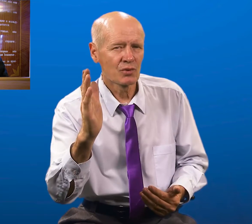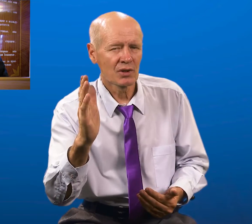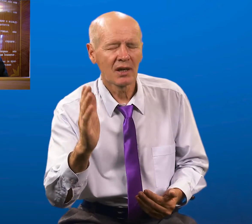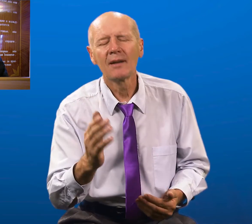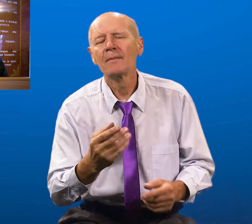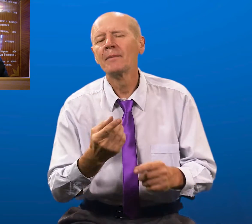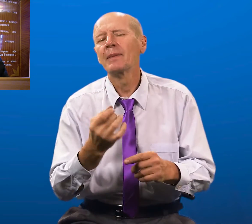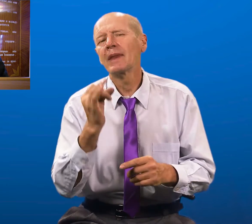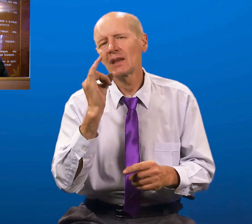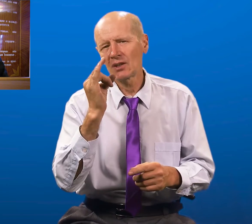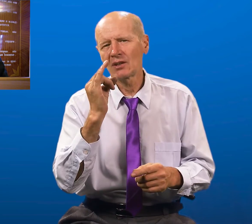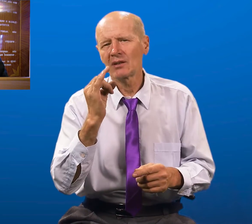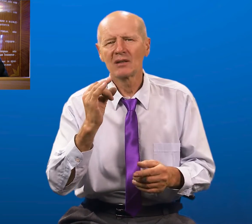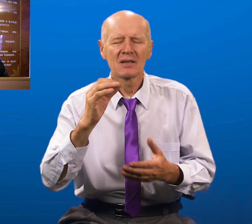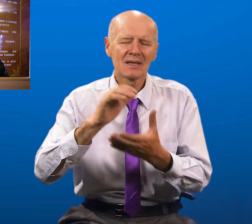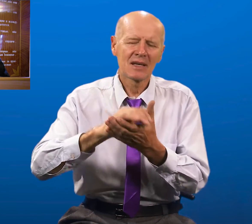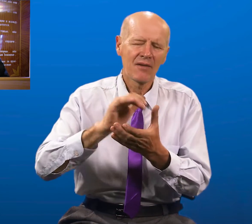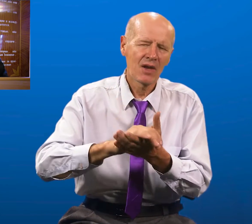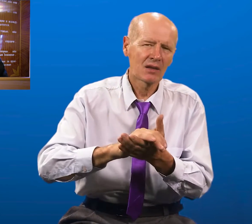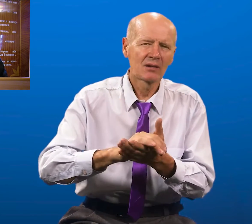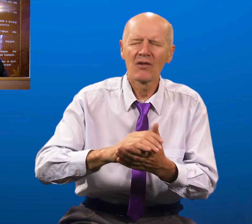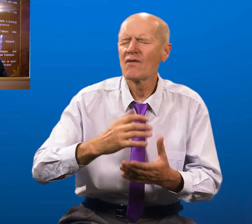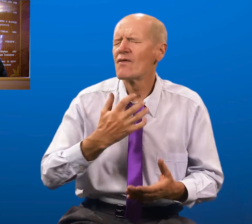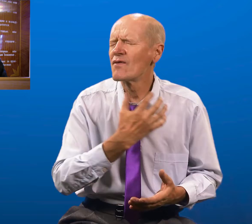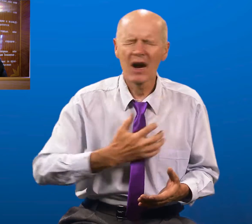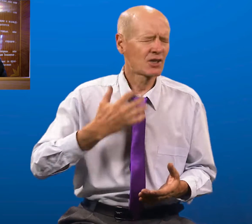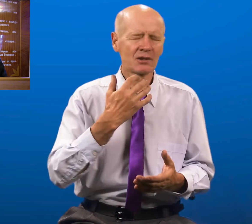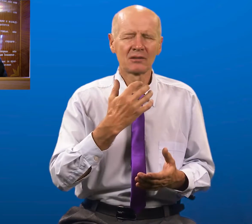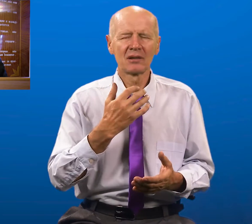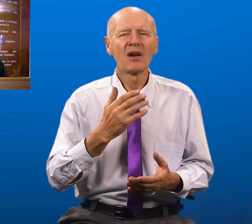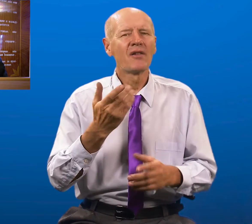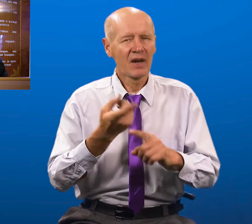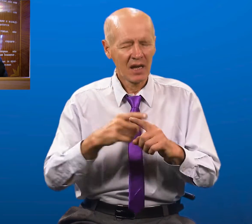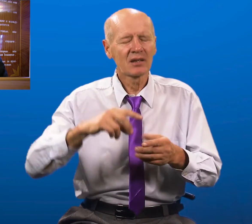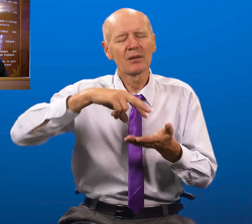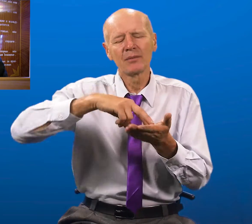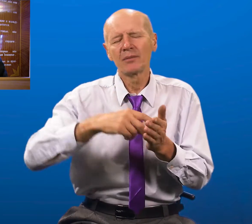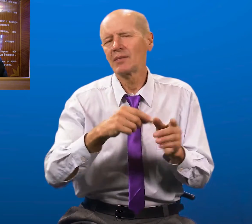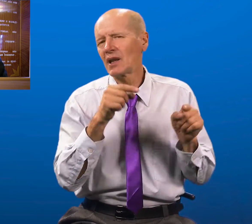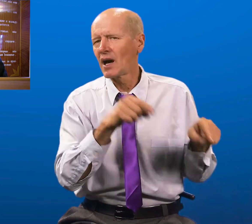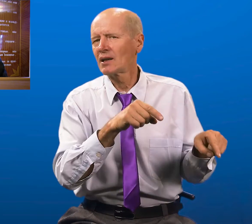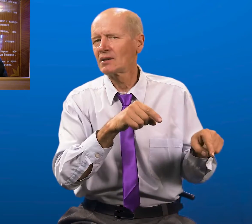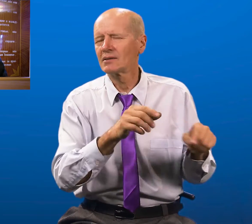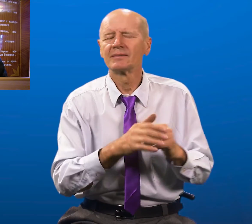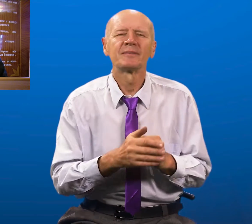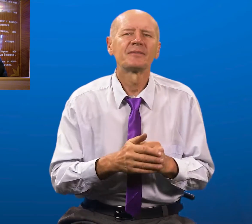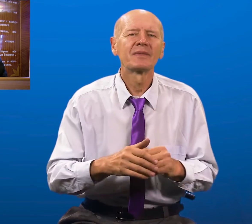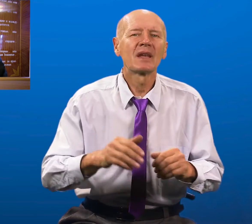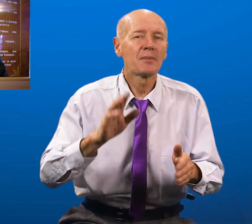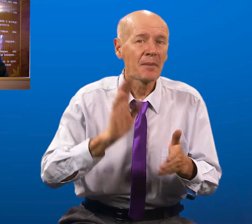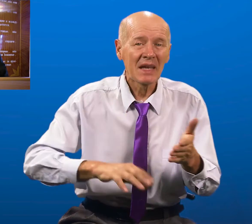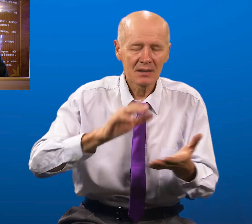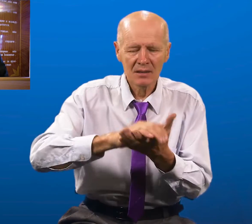этом плане искупления, так как без завета или вне завета с Богом грешный человек